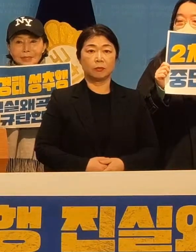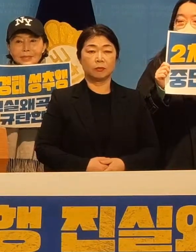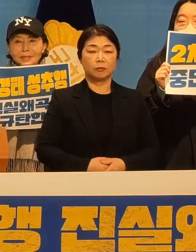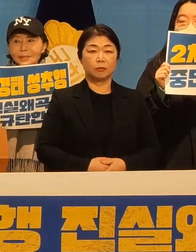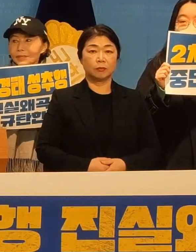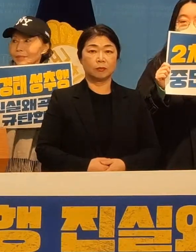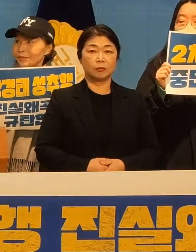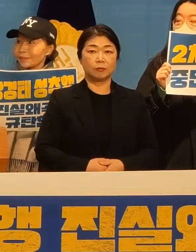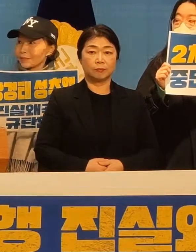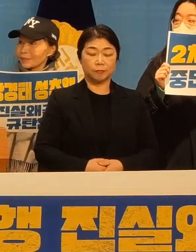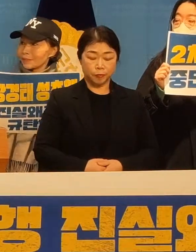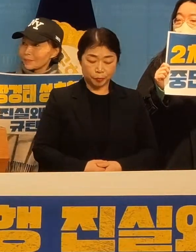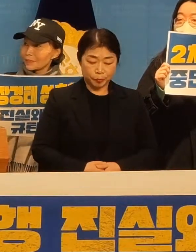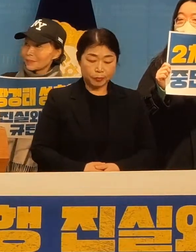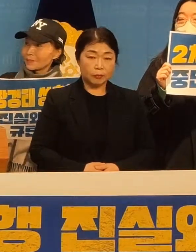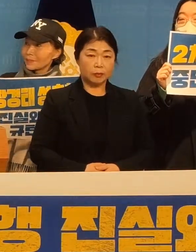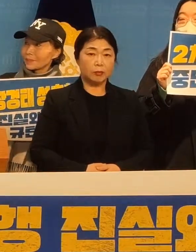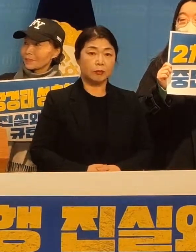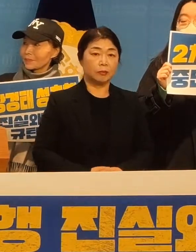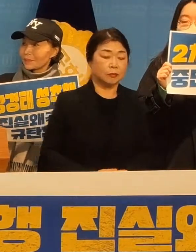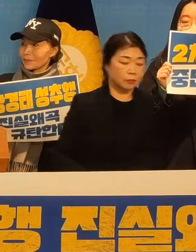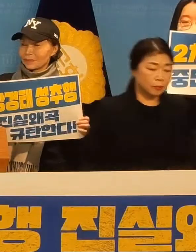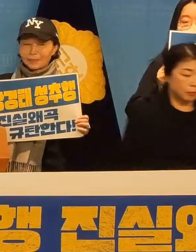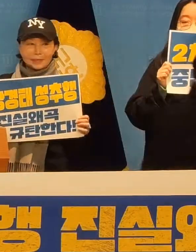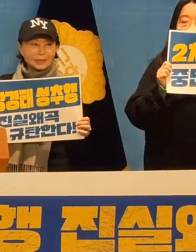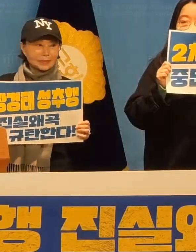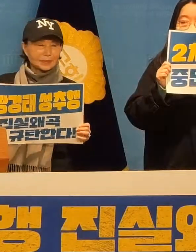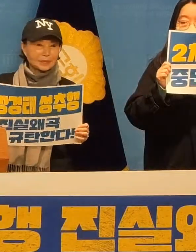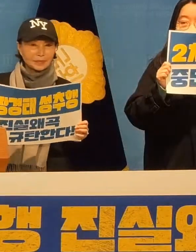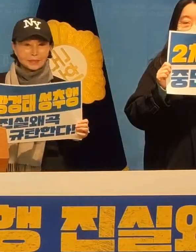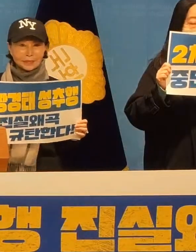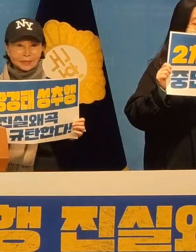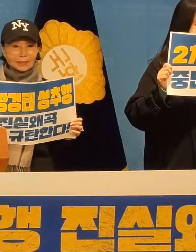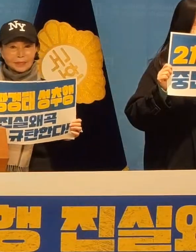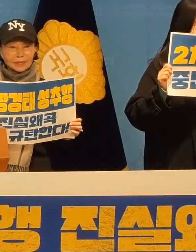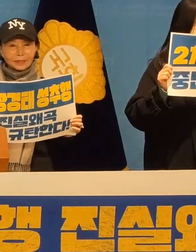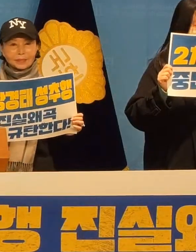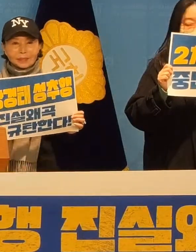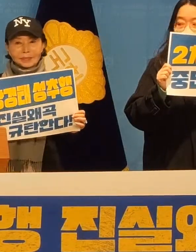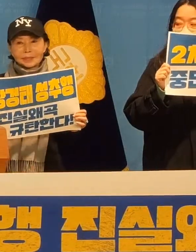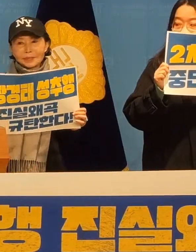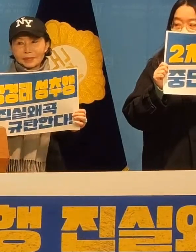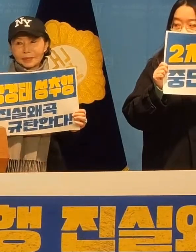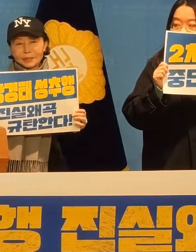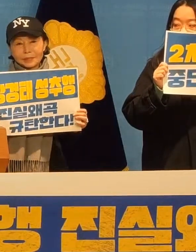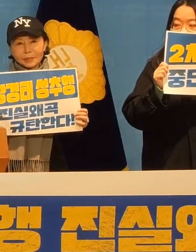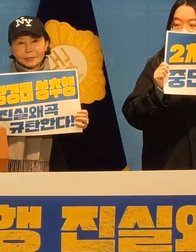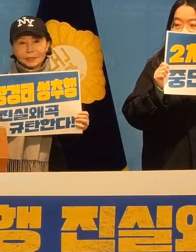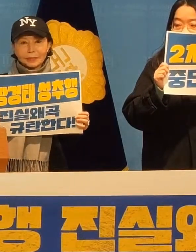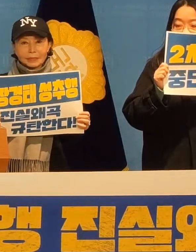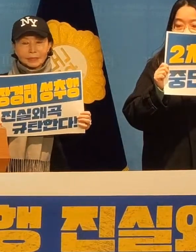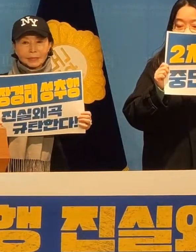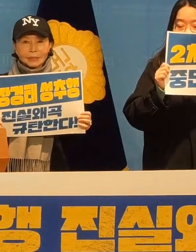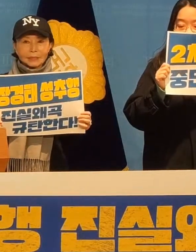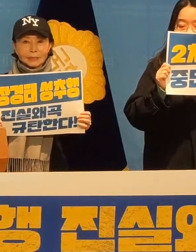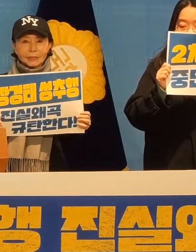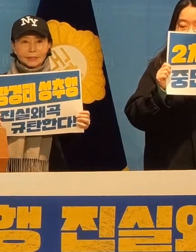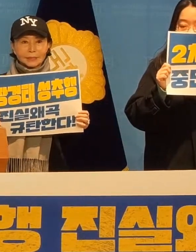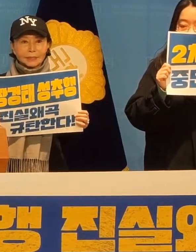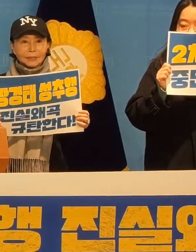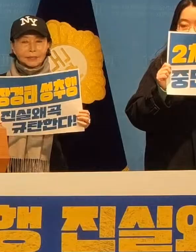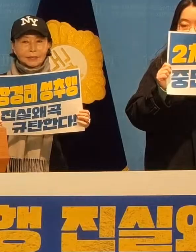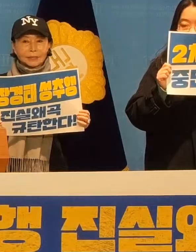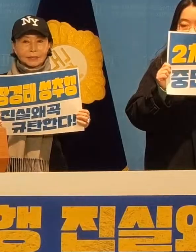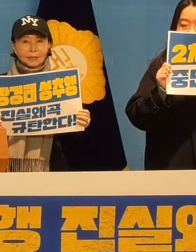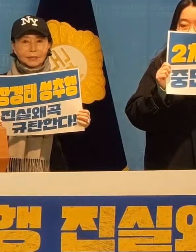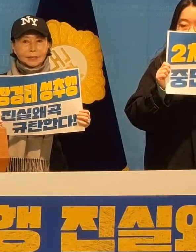네. 네네, 했습니다. 네. 이것으로 예, 새미래민주당 여성위원회 기자회견을 마치도록